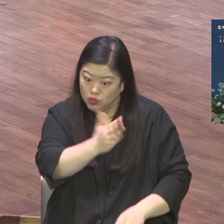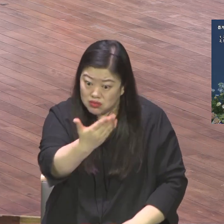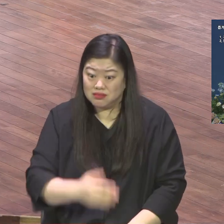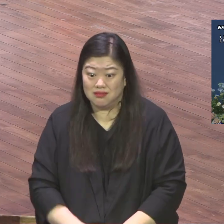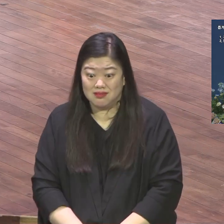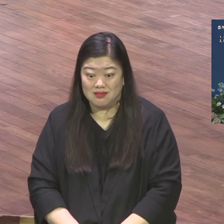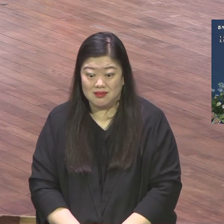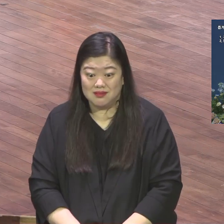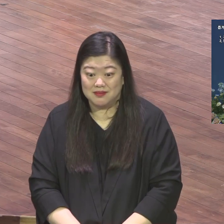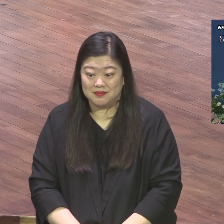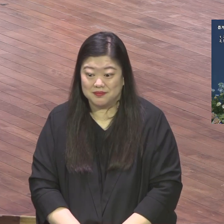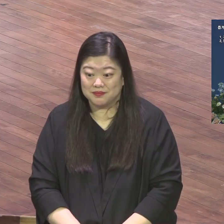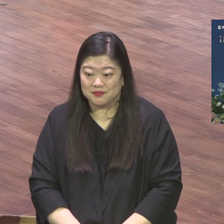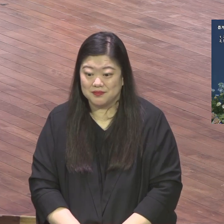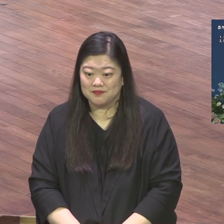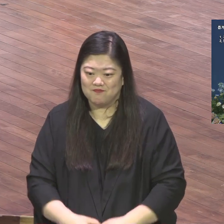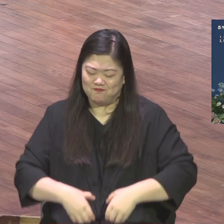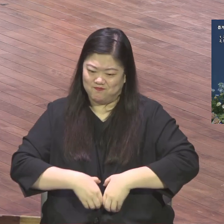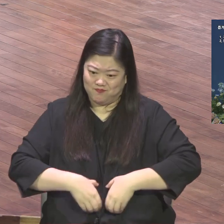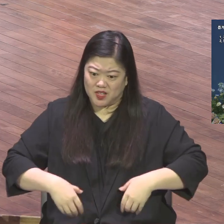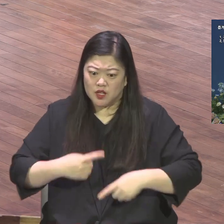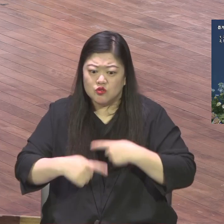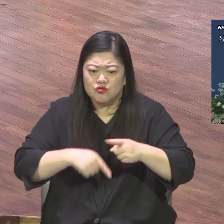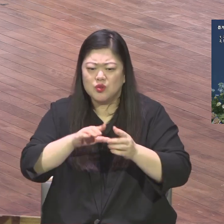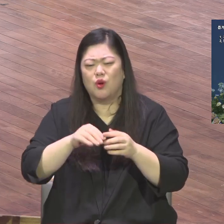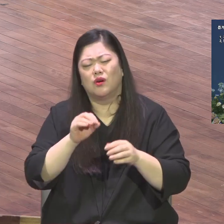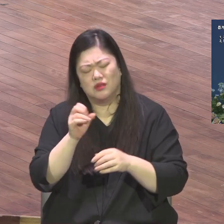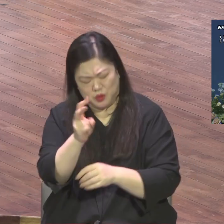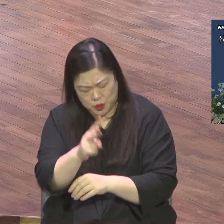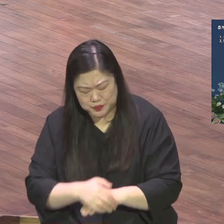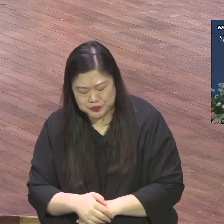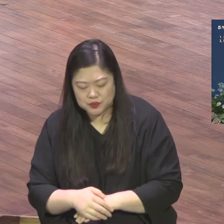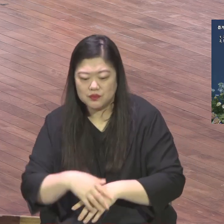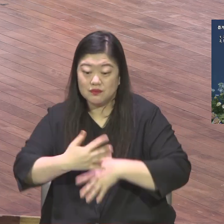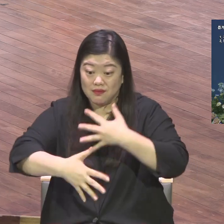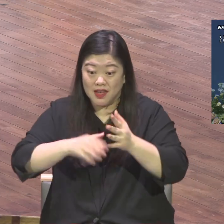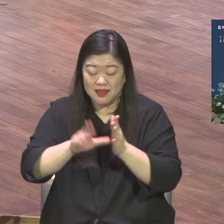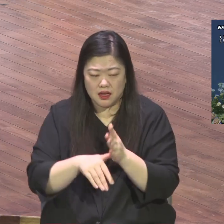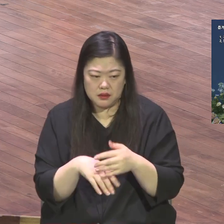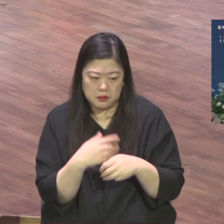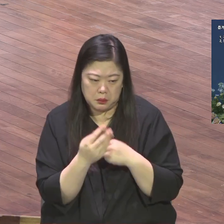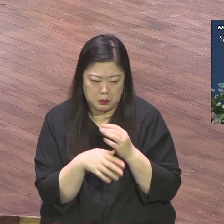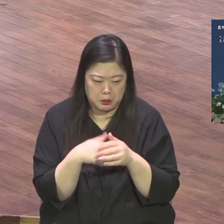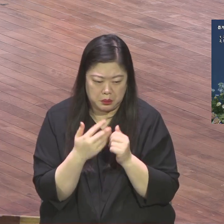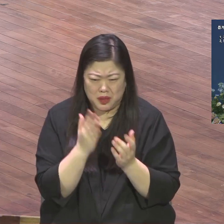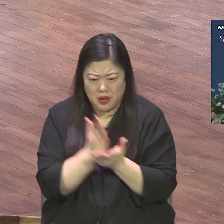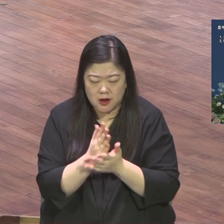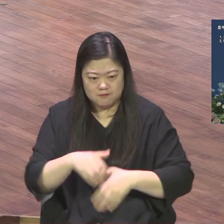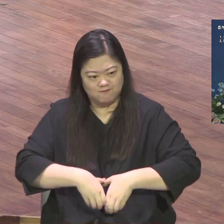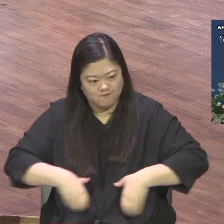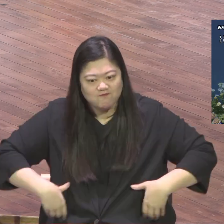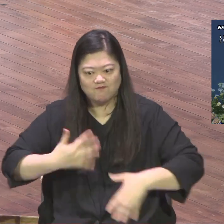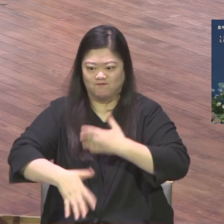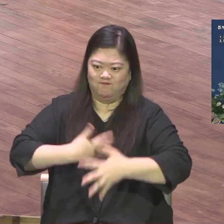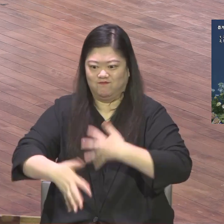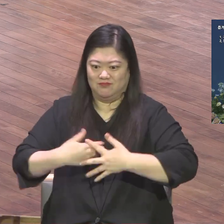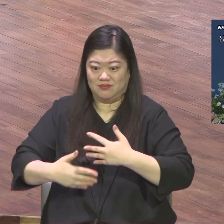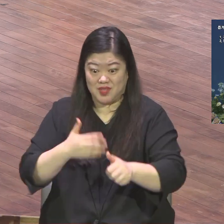하면 담대하게 거침없이 말하는 증거 있는 신앙생활 하시기를 주님으로